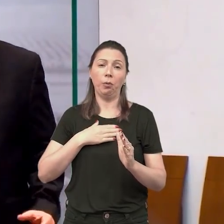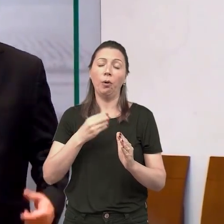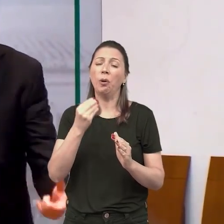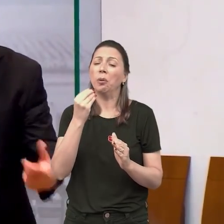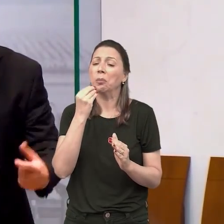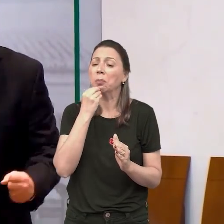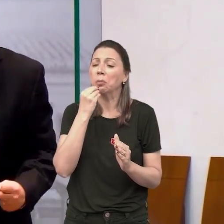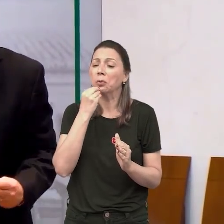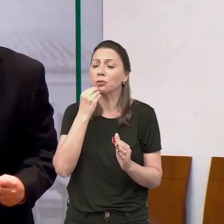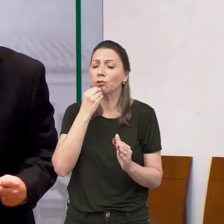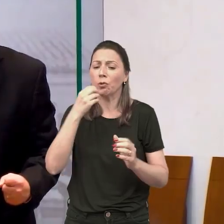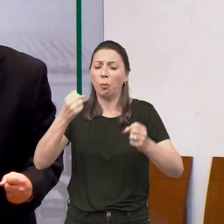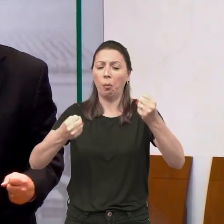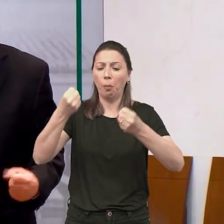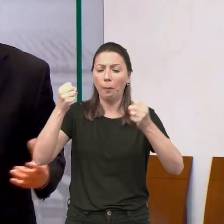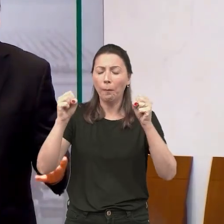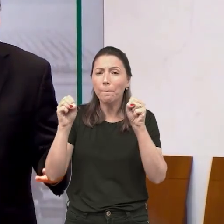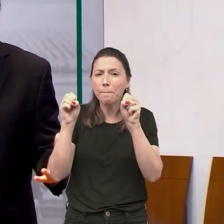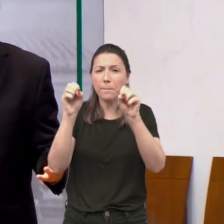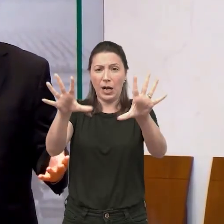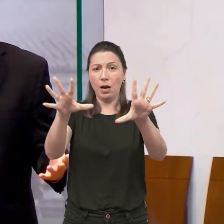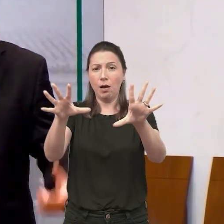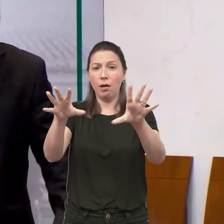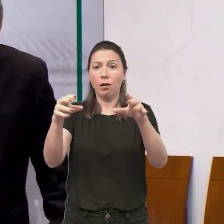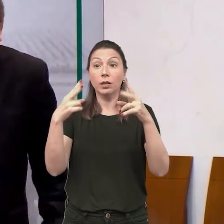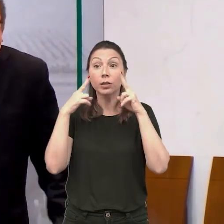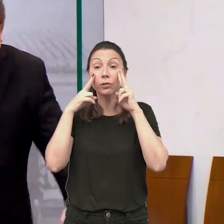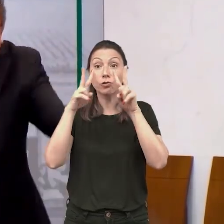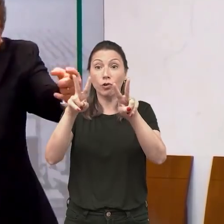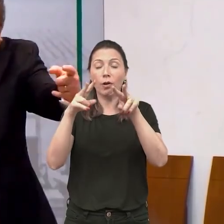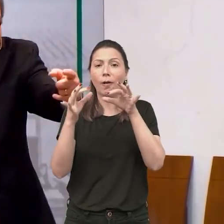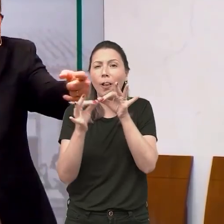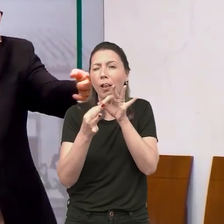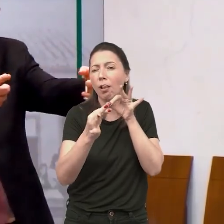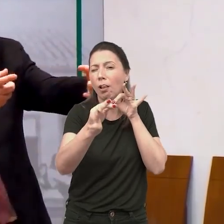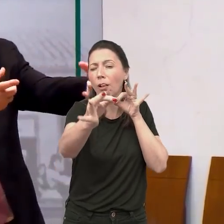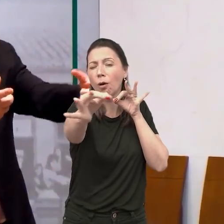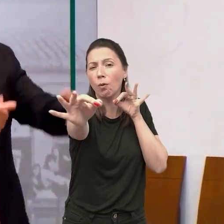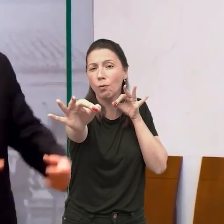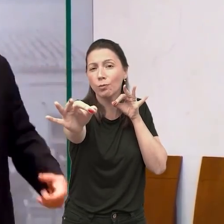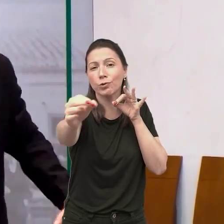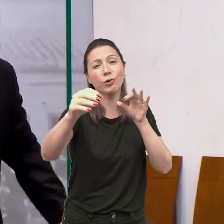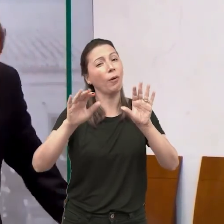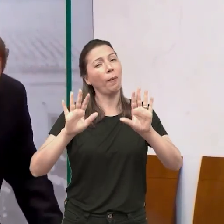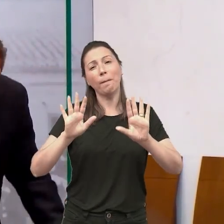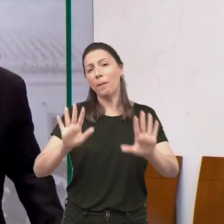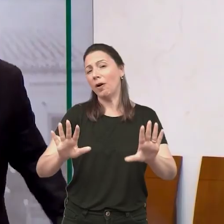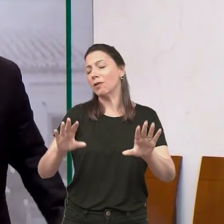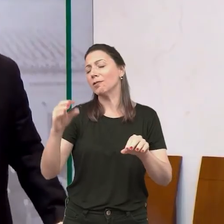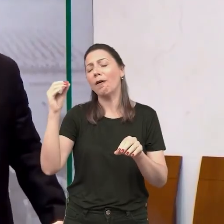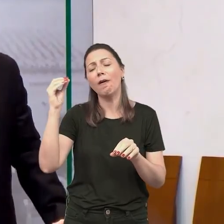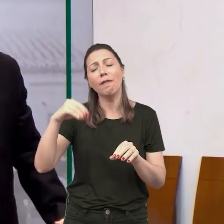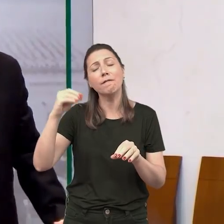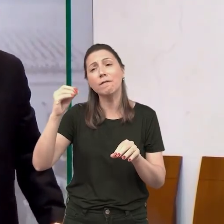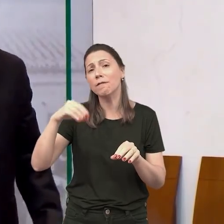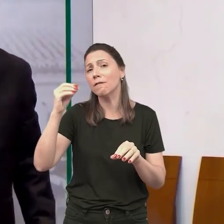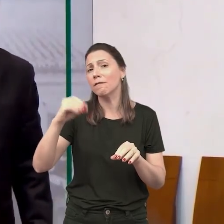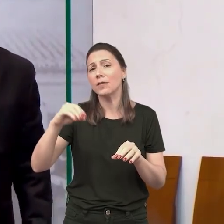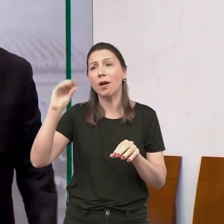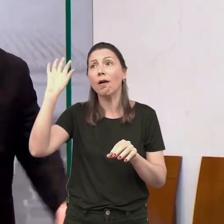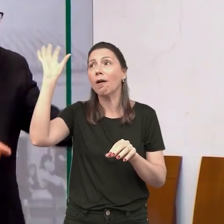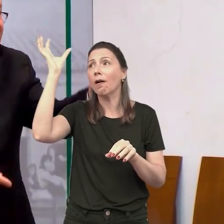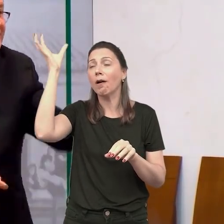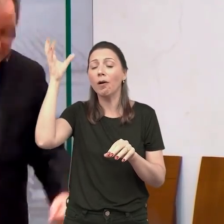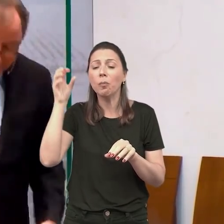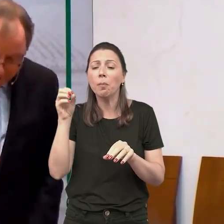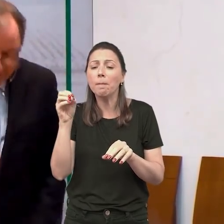lâmpada, podia ser um farol de milha. Não podia? Porque a gente já via lá na frente, farol alto. Mas não é lâmpada para os meus pés. Quer dizer, é